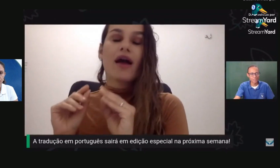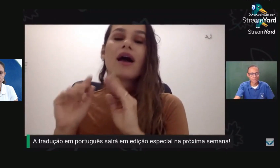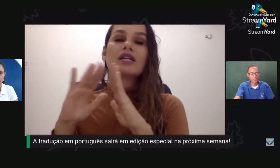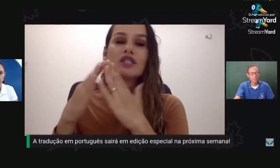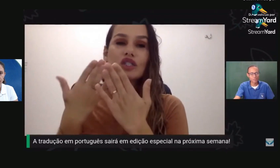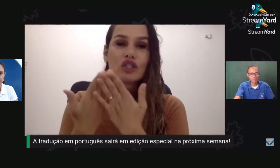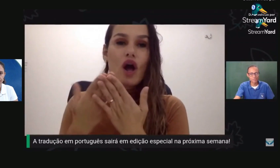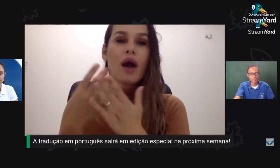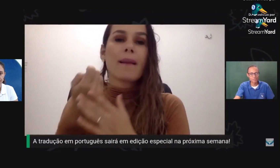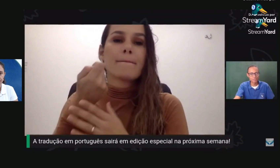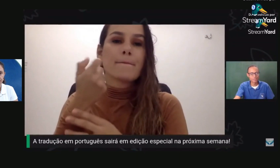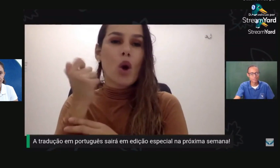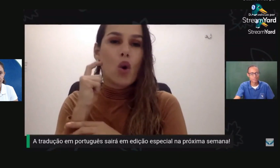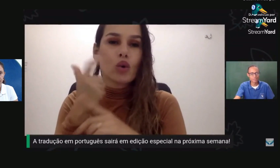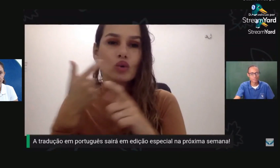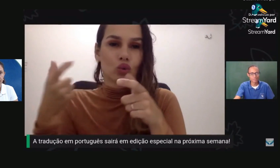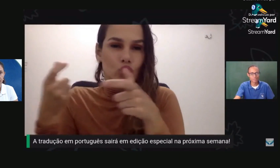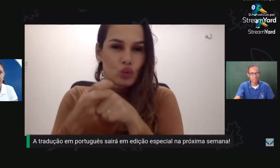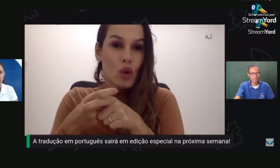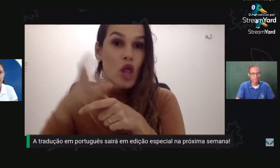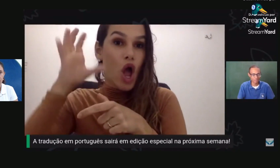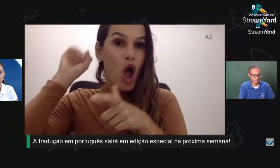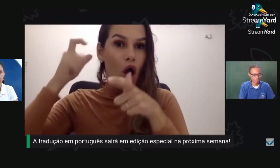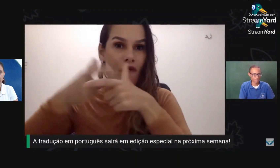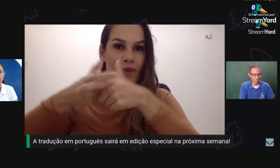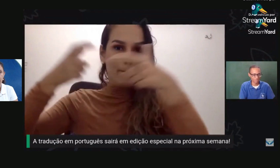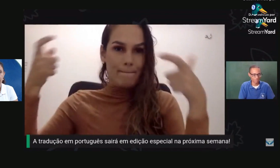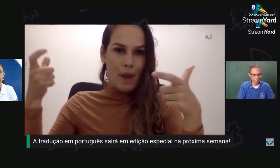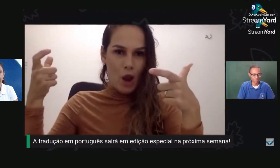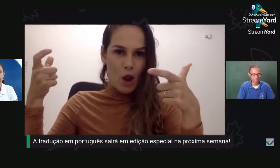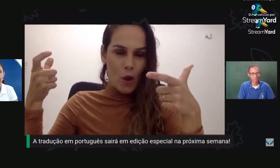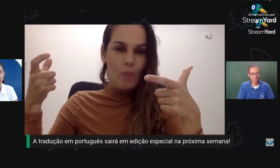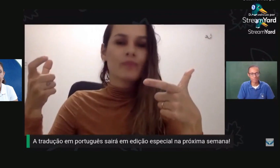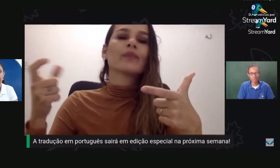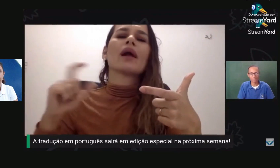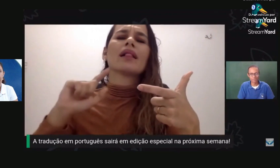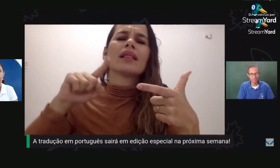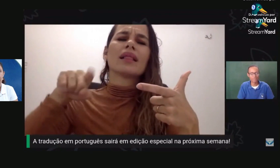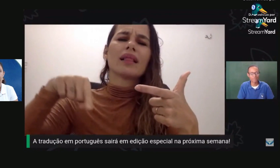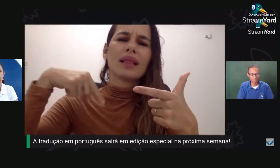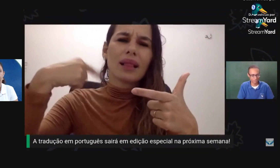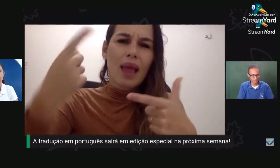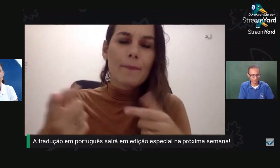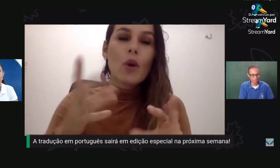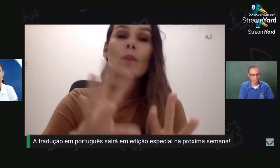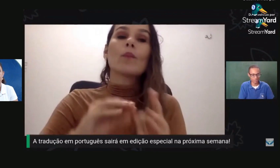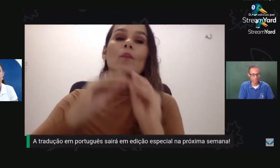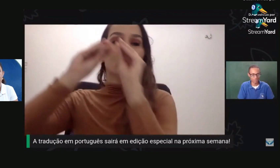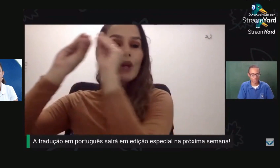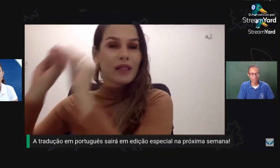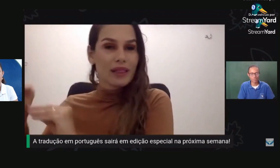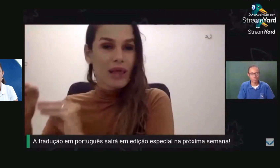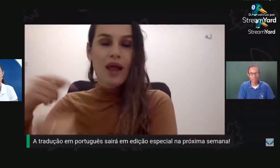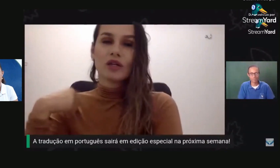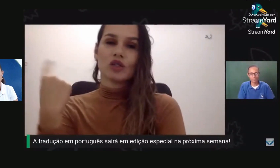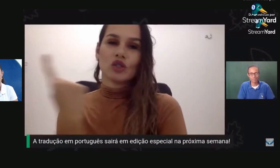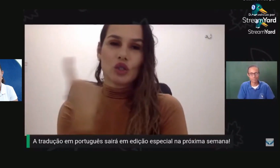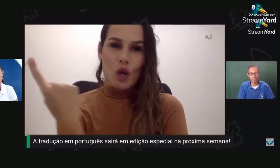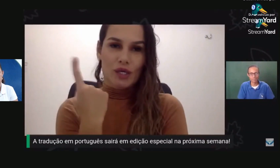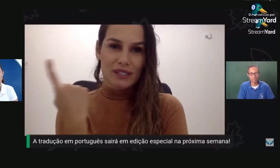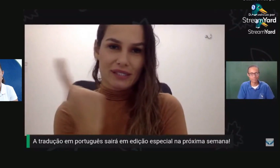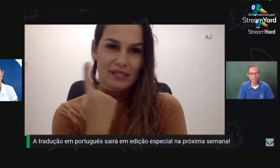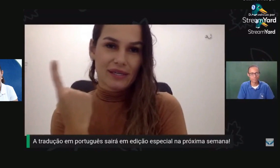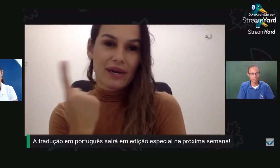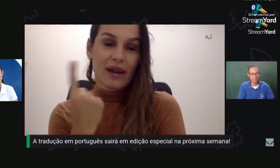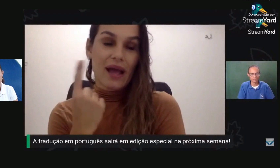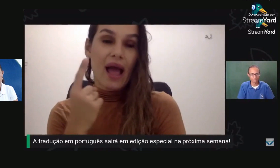outra escola, que essa escola era minoritária, né? Que havia somente,